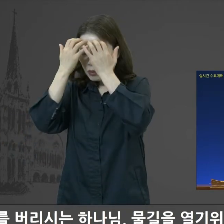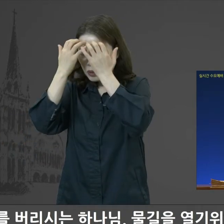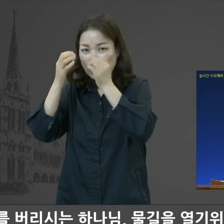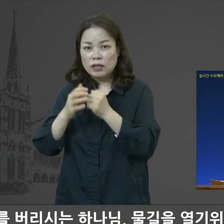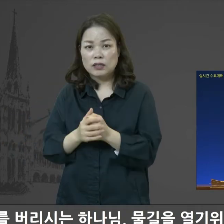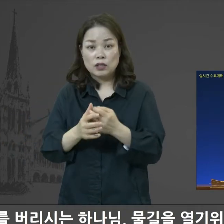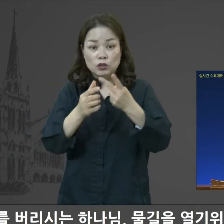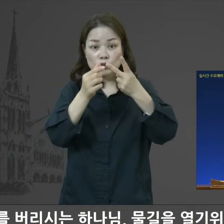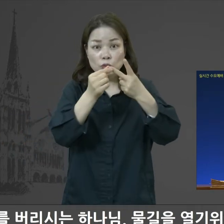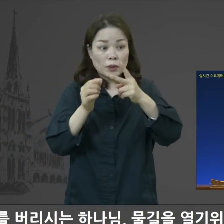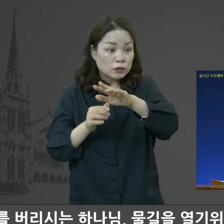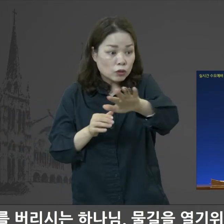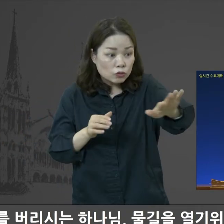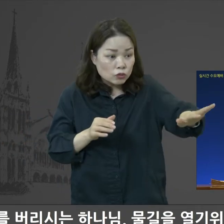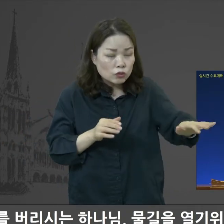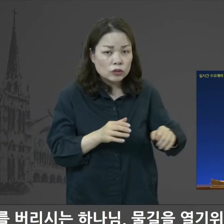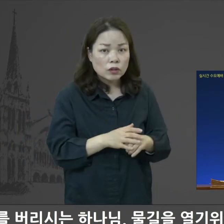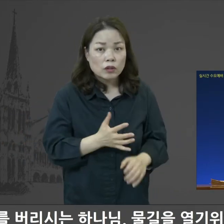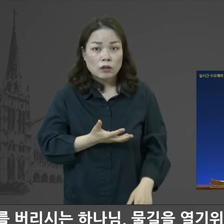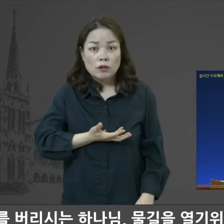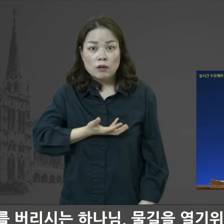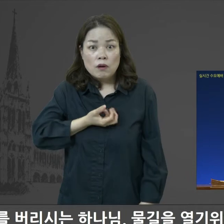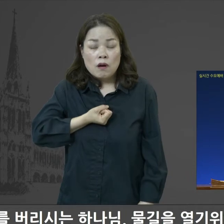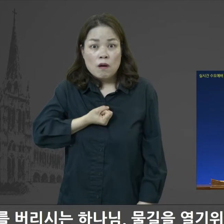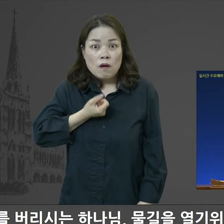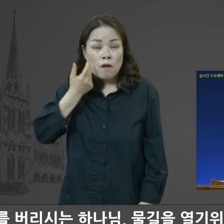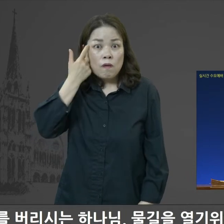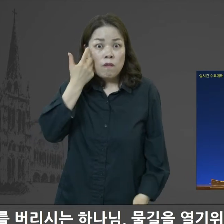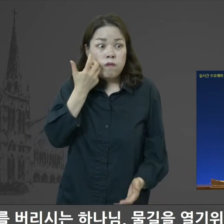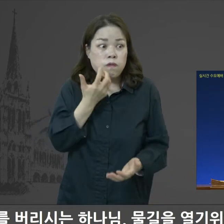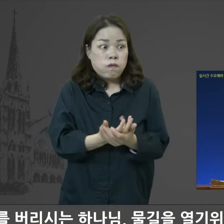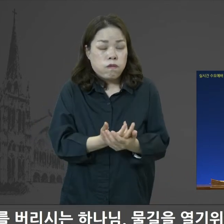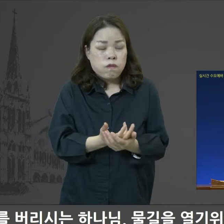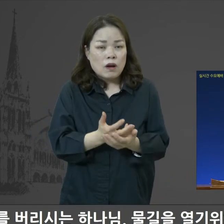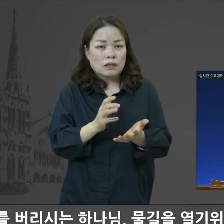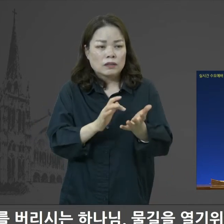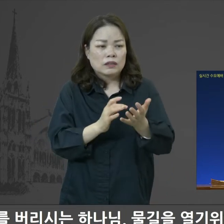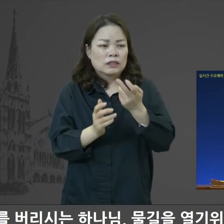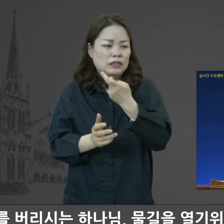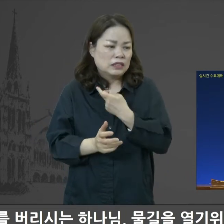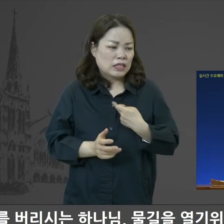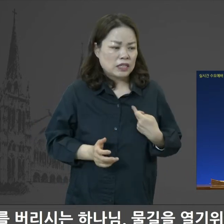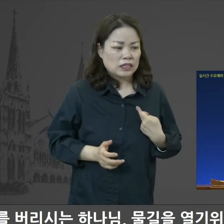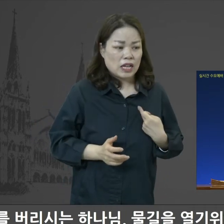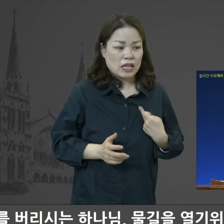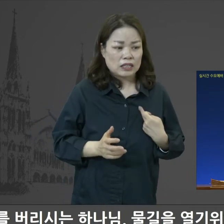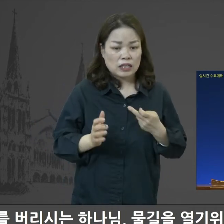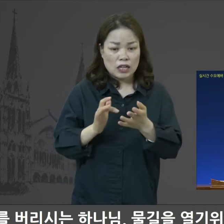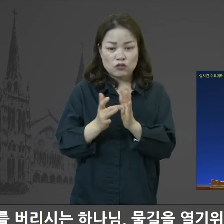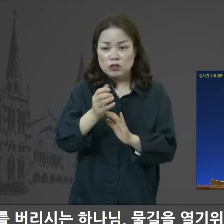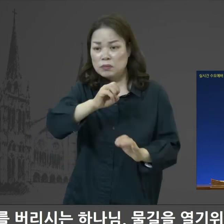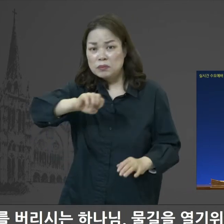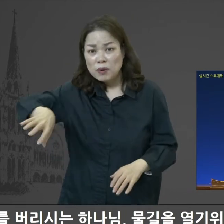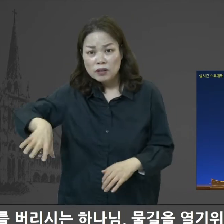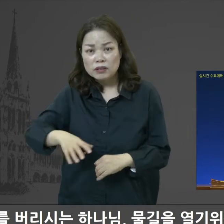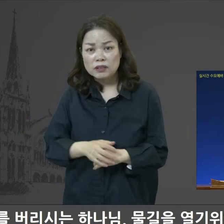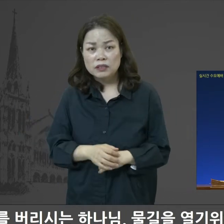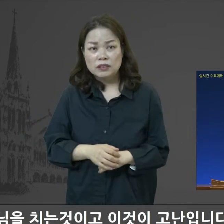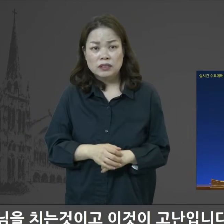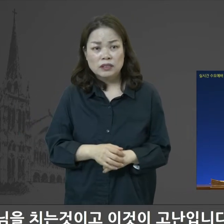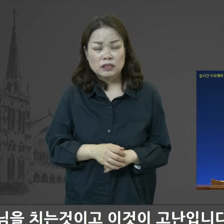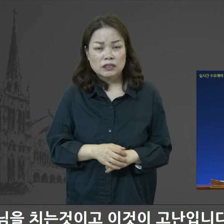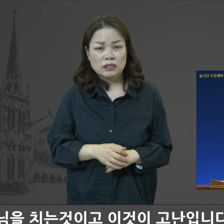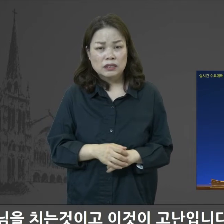두 번째 우리가 받게 되는 충격은 제자들에게 버림받는다는 사실입니다. 목자를 치면 양들은